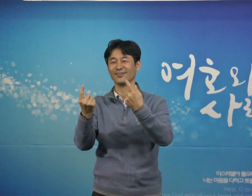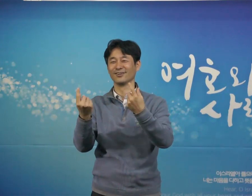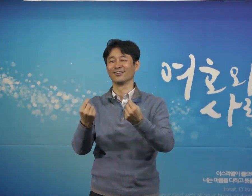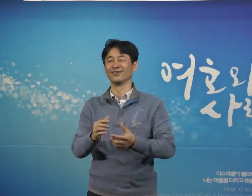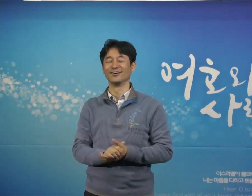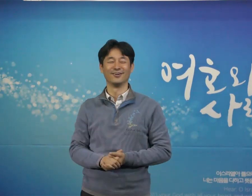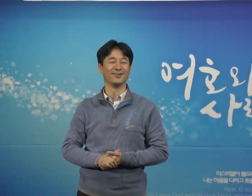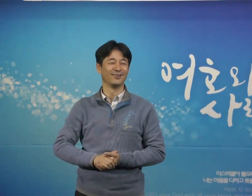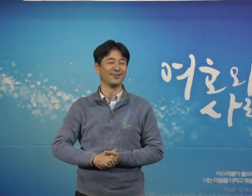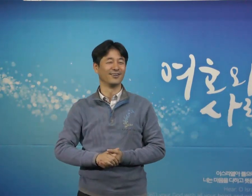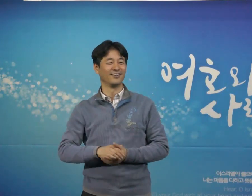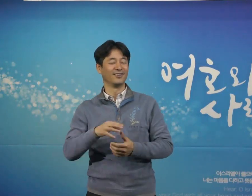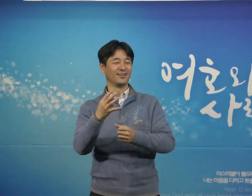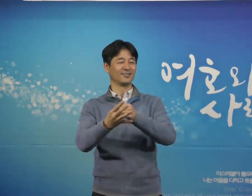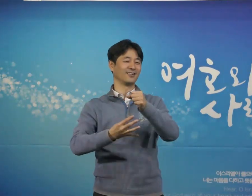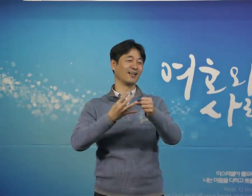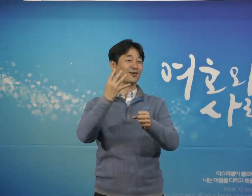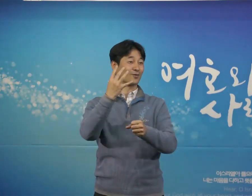11월이면 4년이 되는 것 같아요.